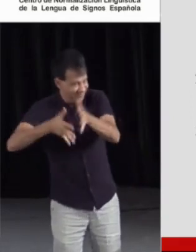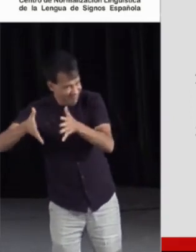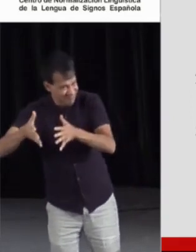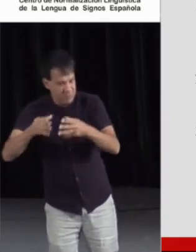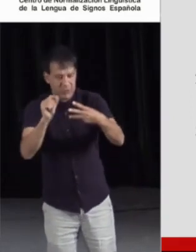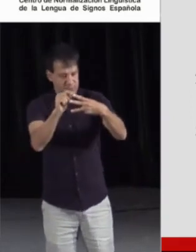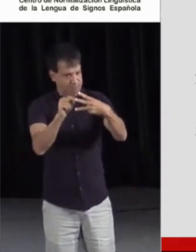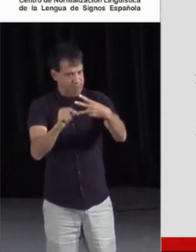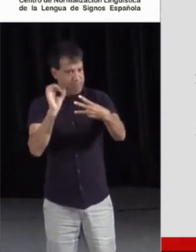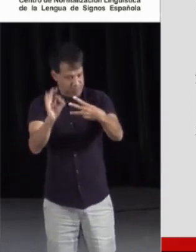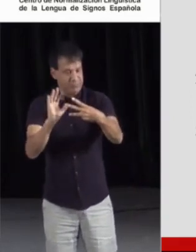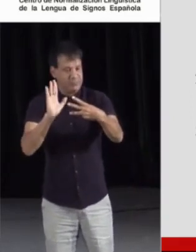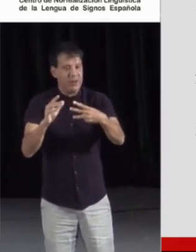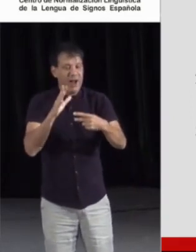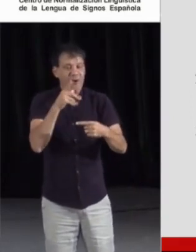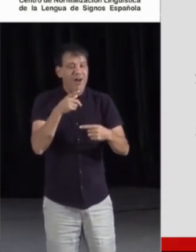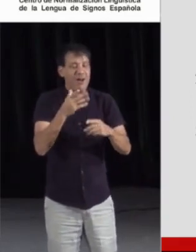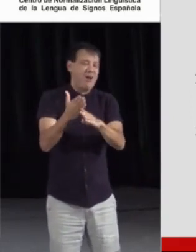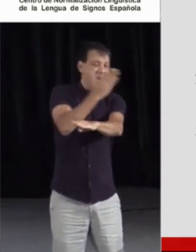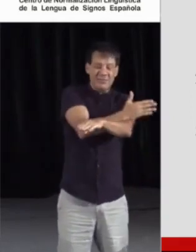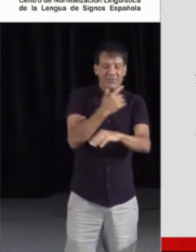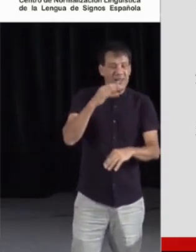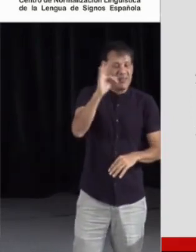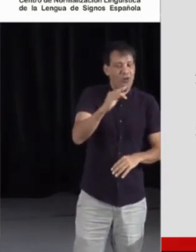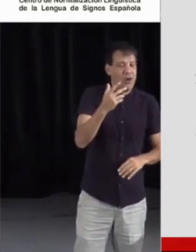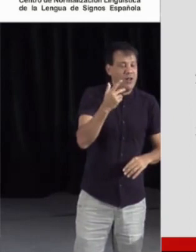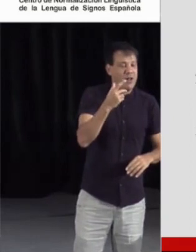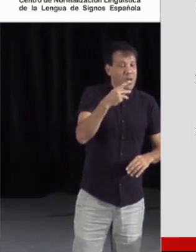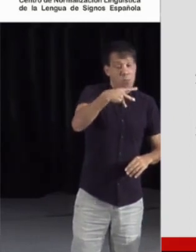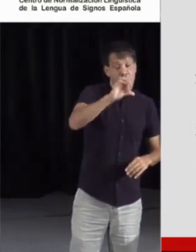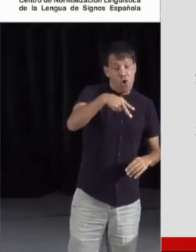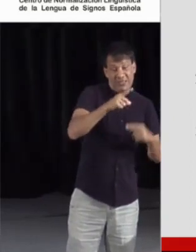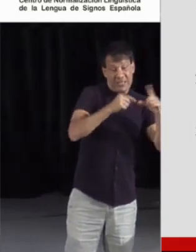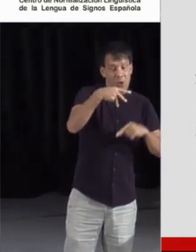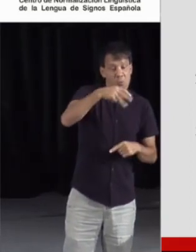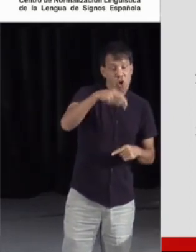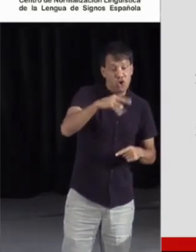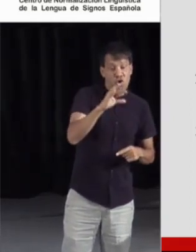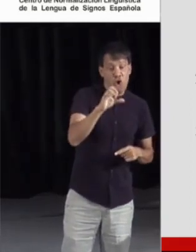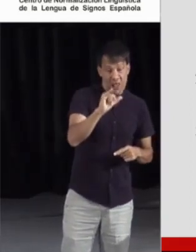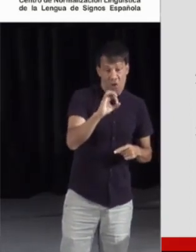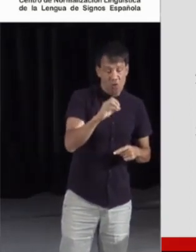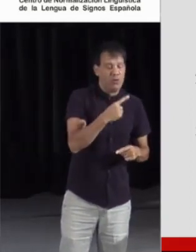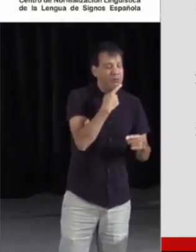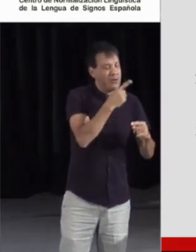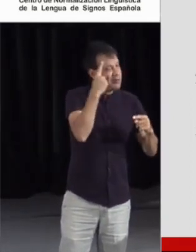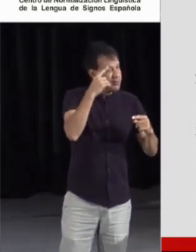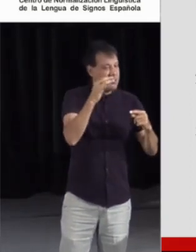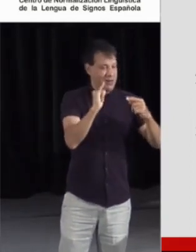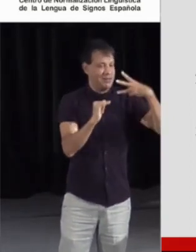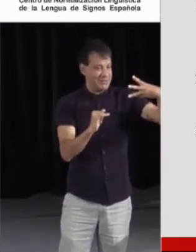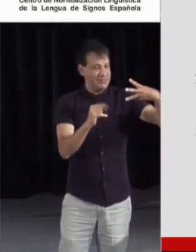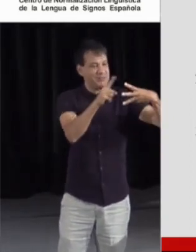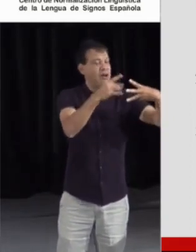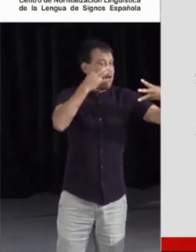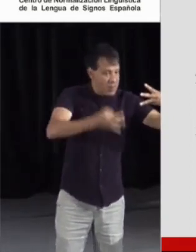cabeza, de cuerpo también a la hora de asignar esos componentes, a nivel teórico, Montolio,